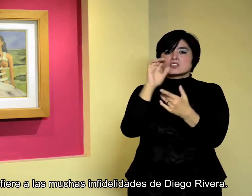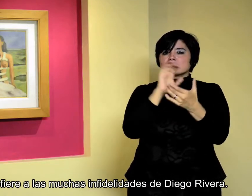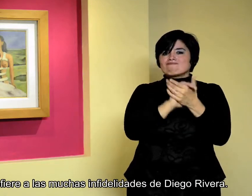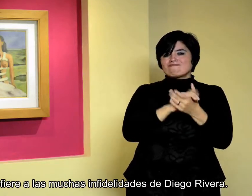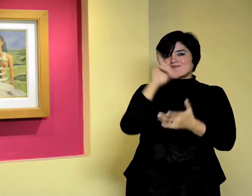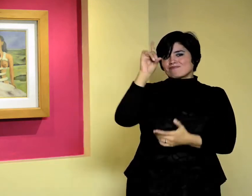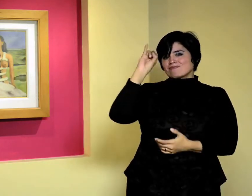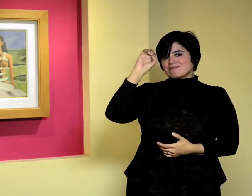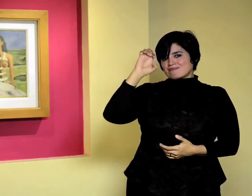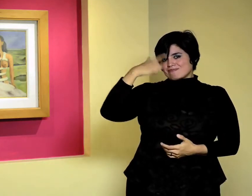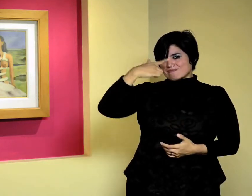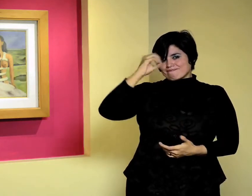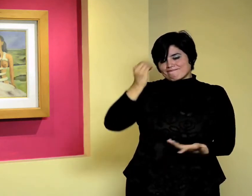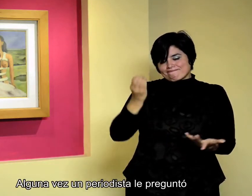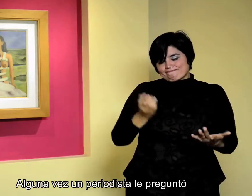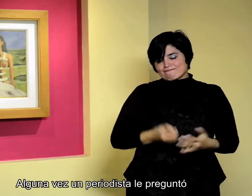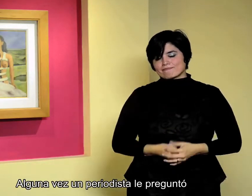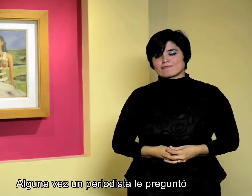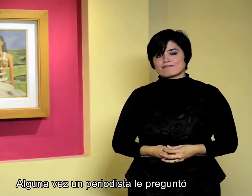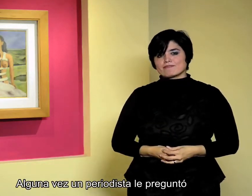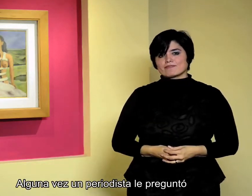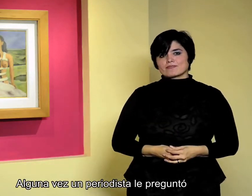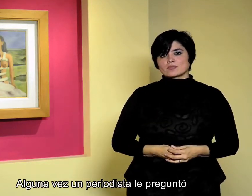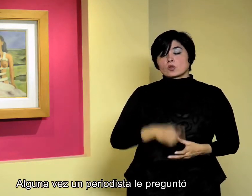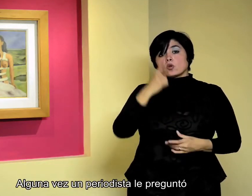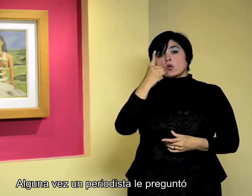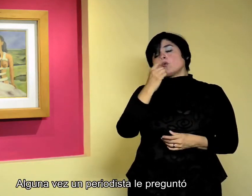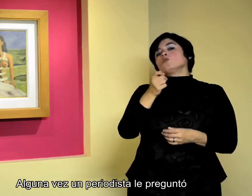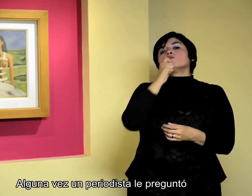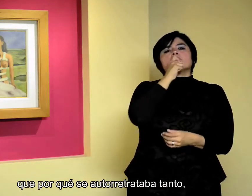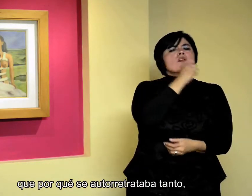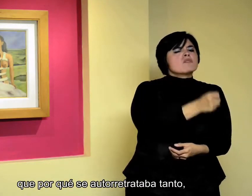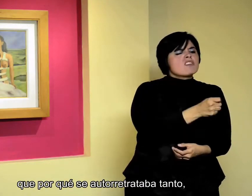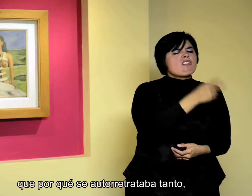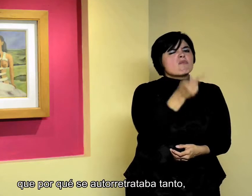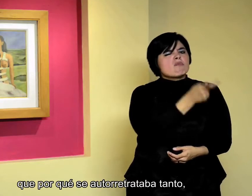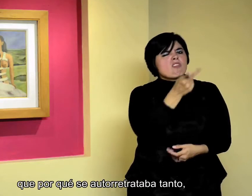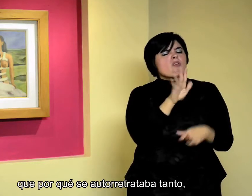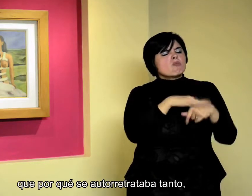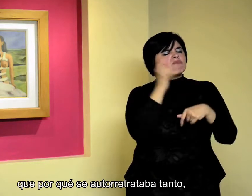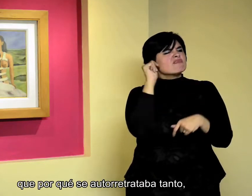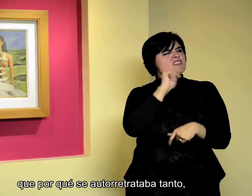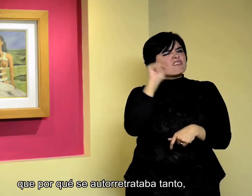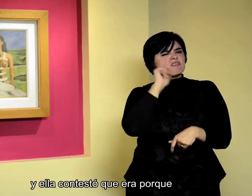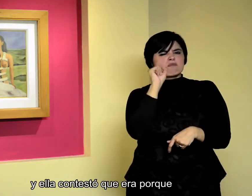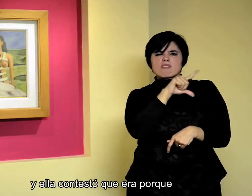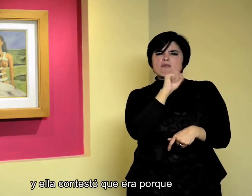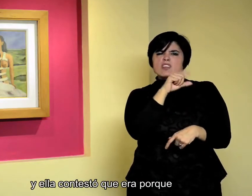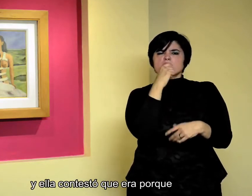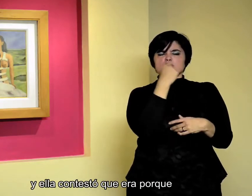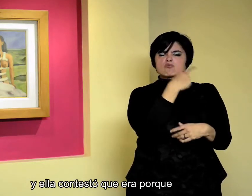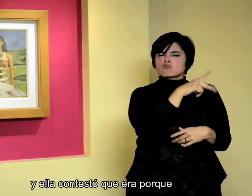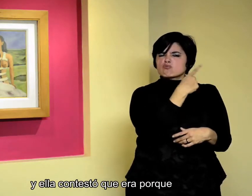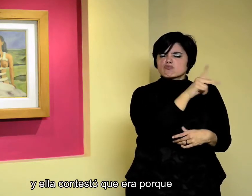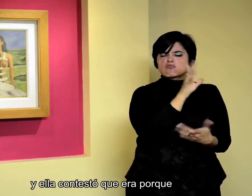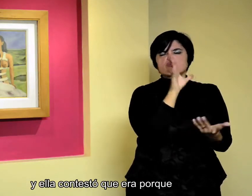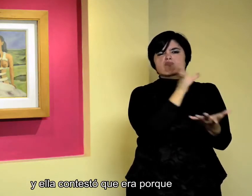Rivera. Alguna vez un periodista le preguntó que por qué se autorretrataba tanto, y ella contestó que